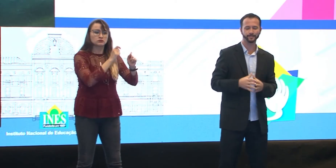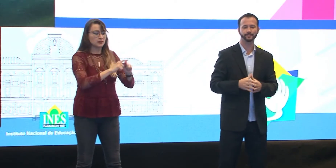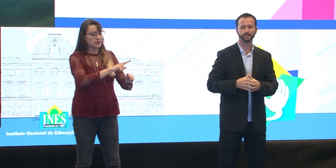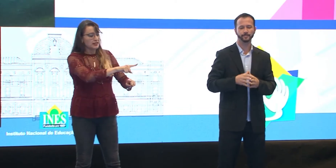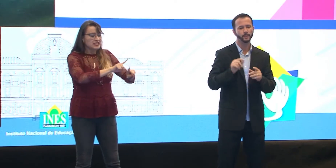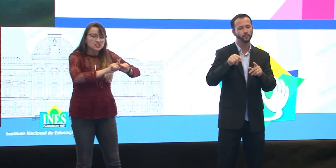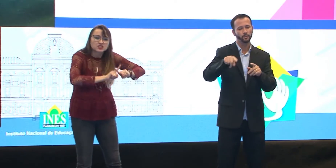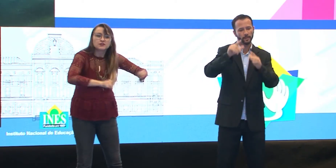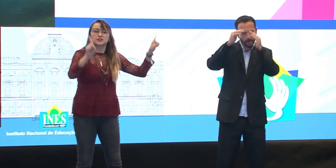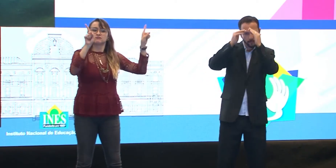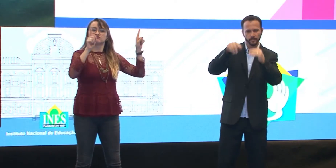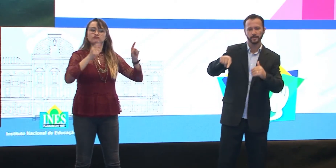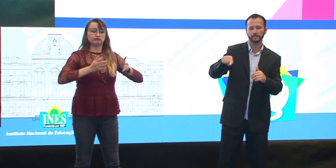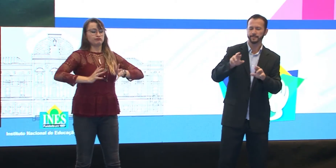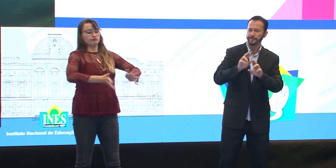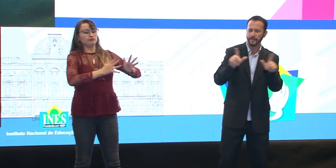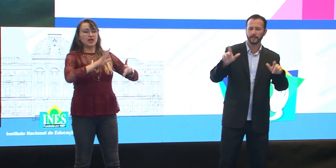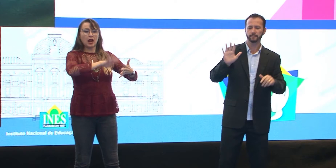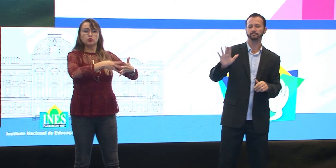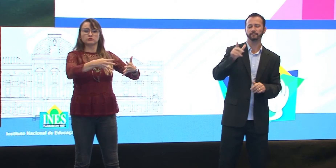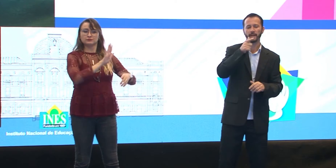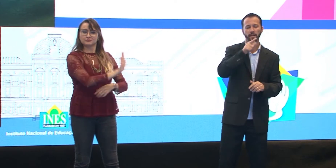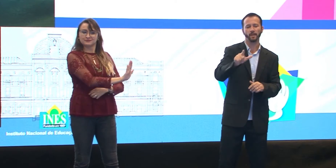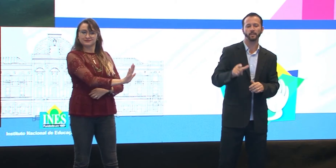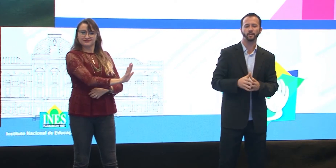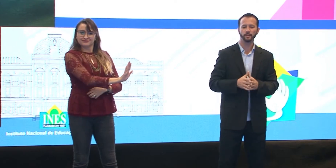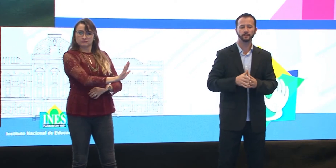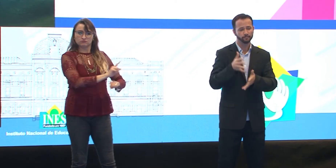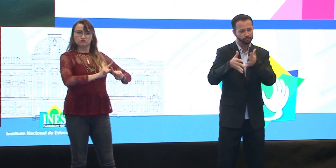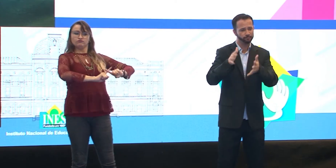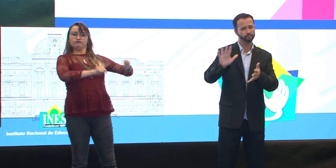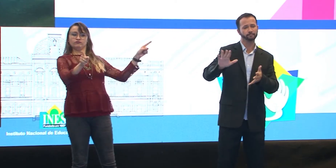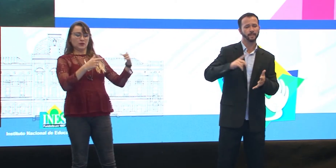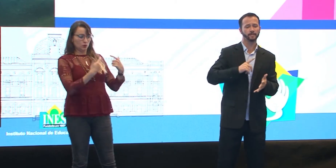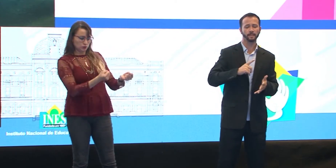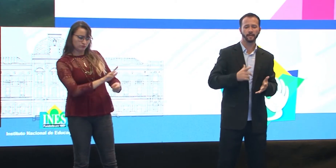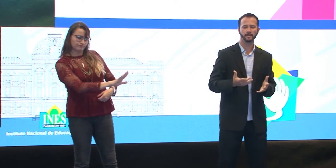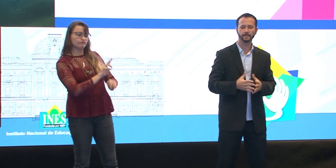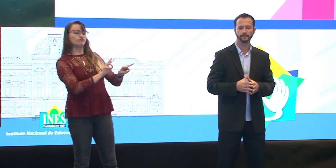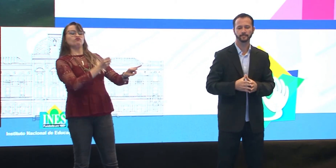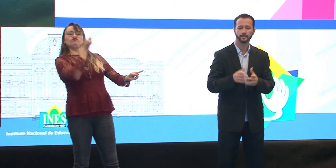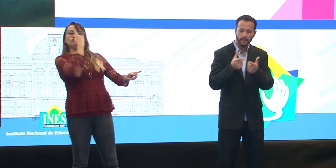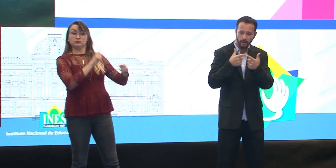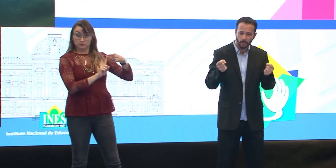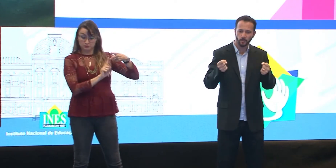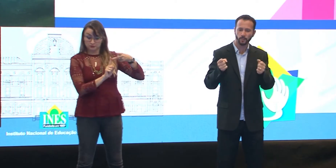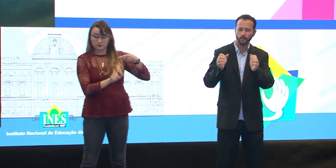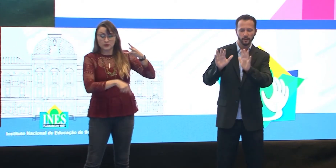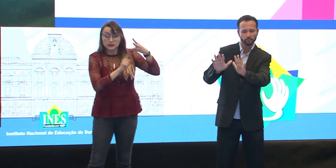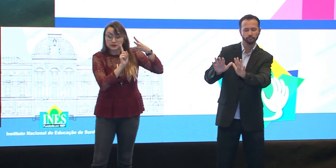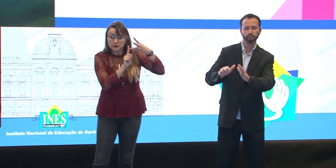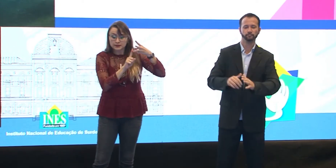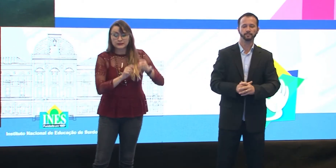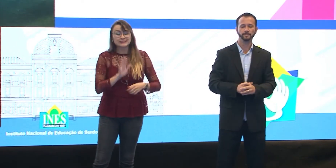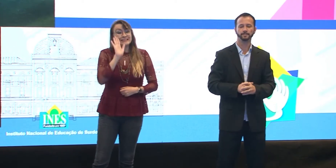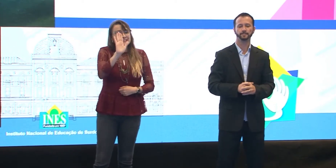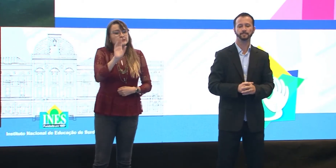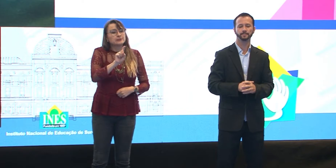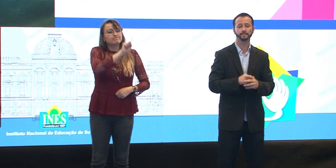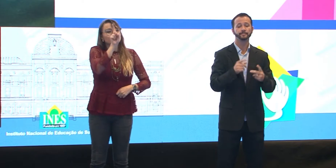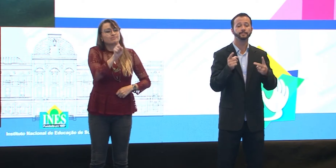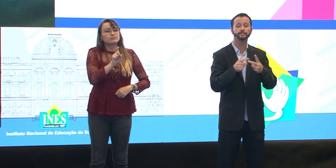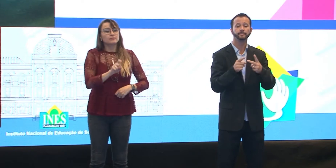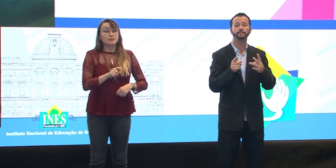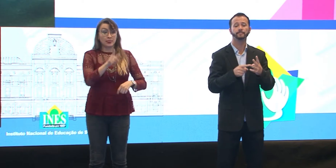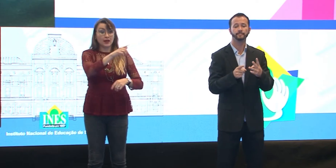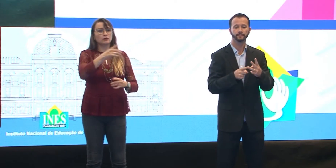que influencia nessa educação de surdos. É o respeito pela comunidade surda e ser olhada como uma minoria linguística.